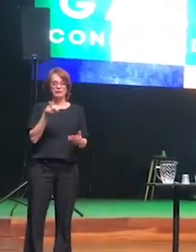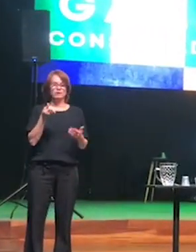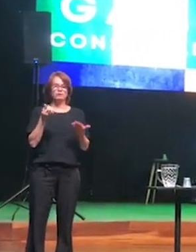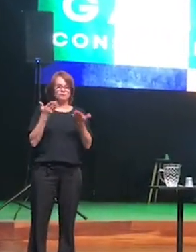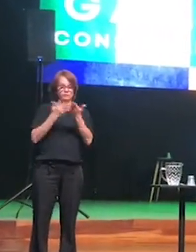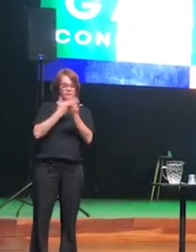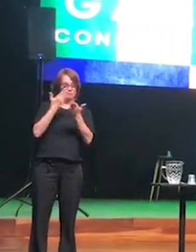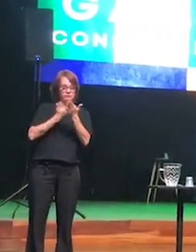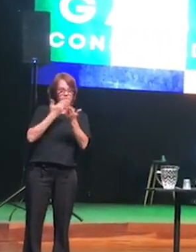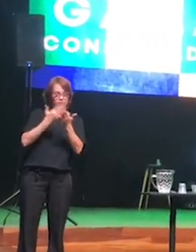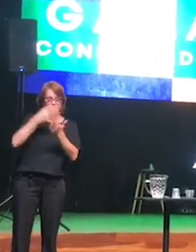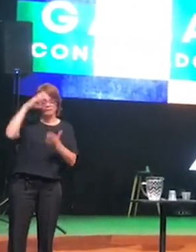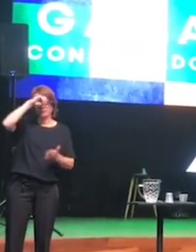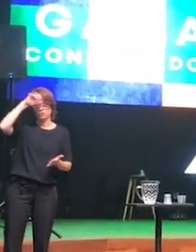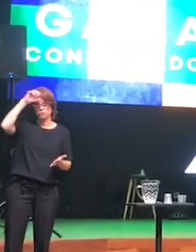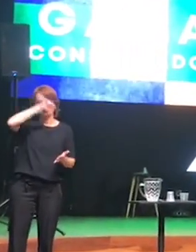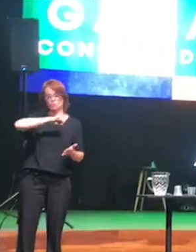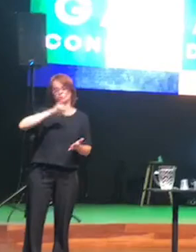Mises.